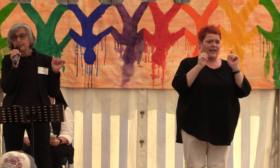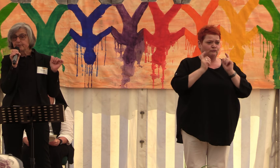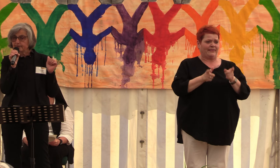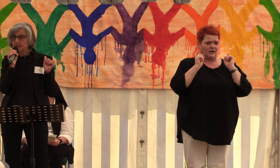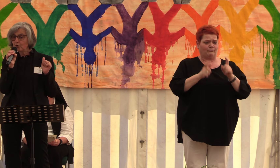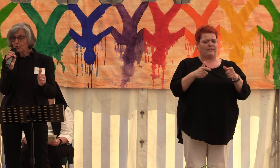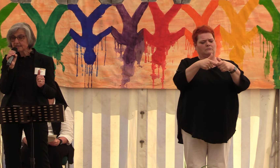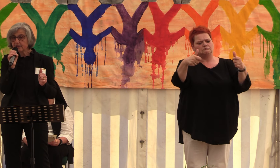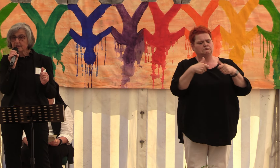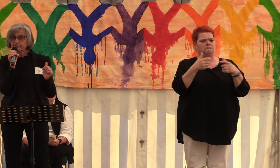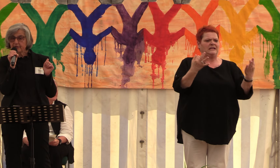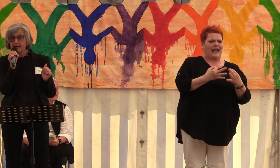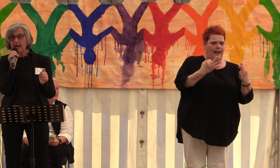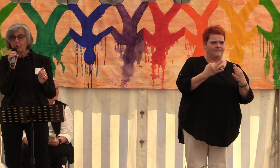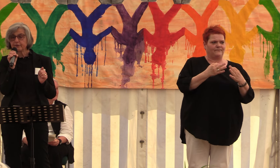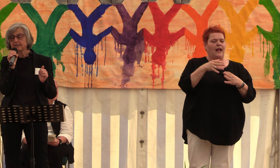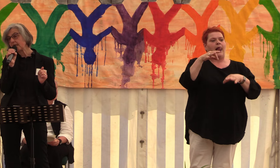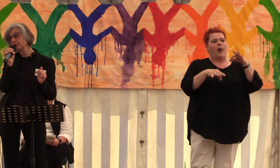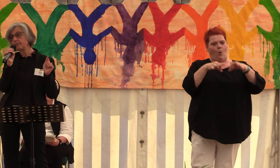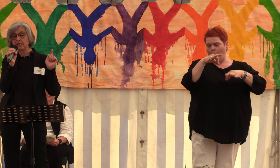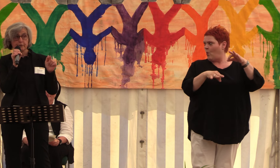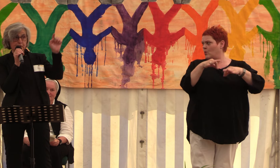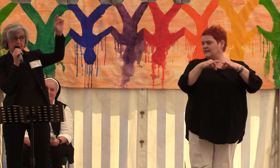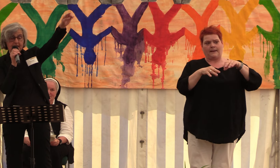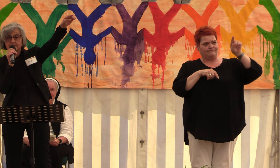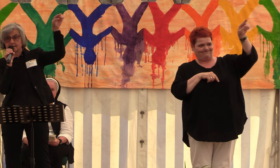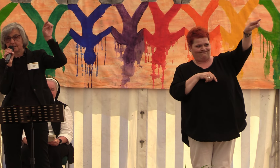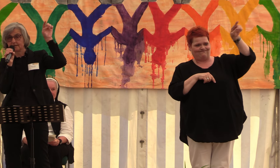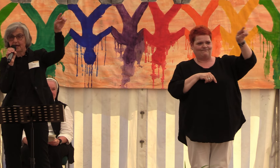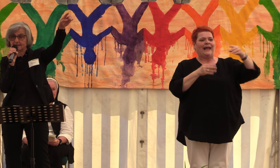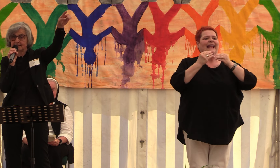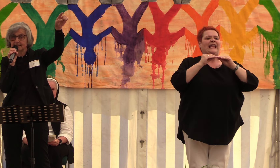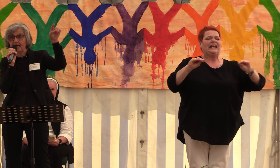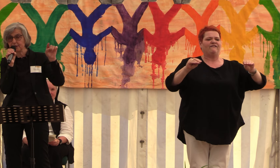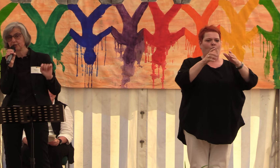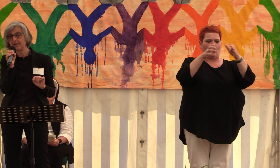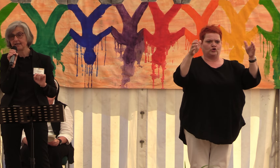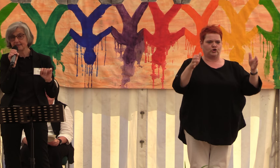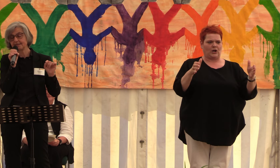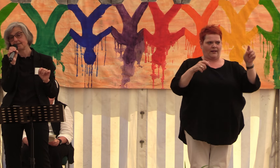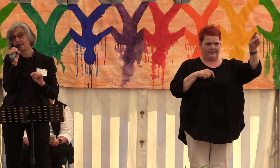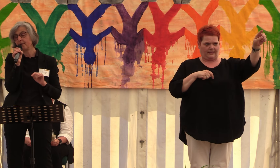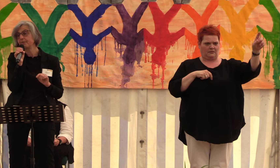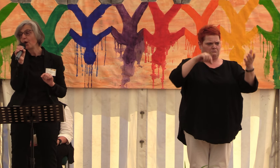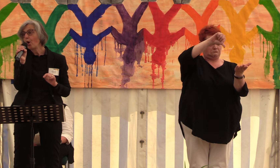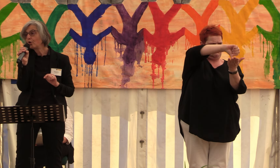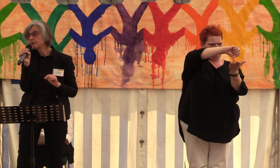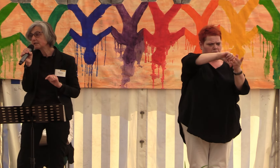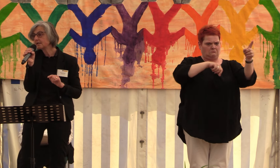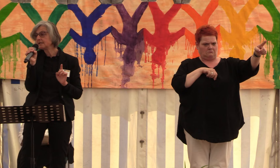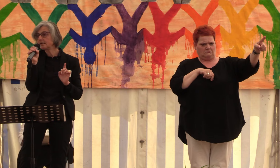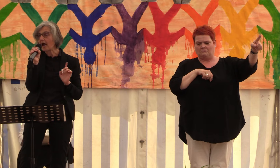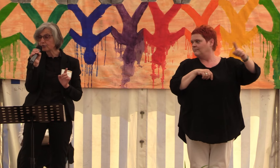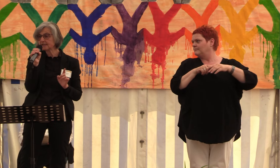Die Lose, der Verkauf ist an unserem Infostand, der an zentraler Stelle ist.